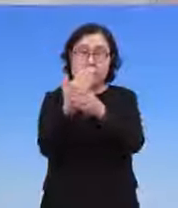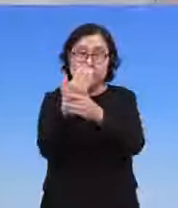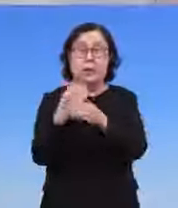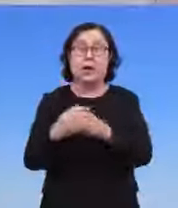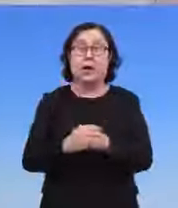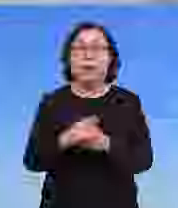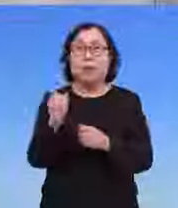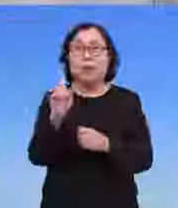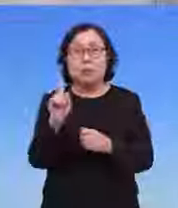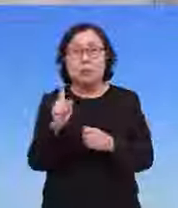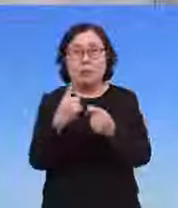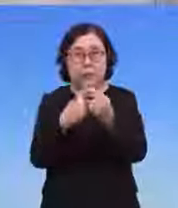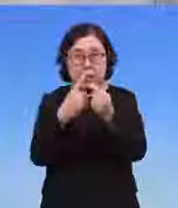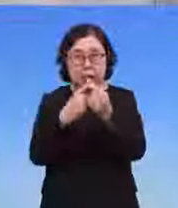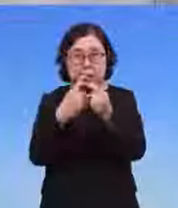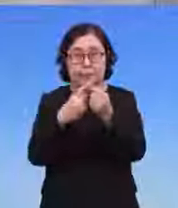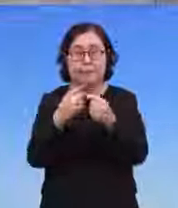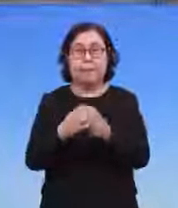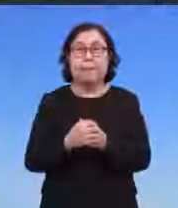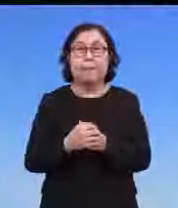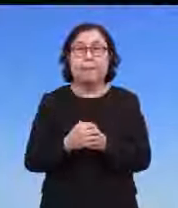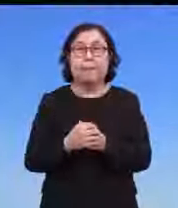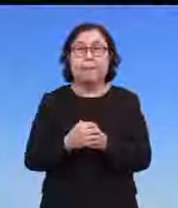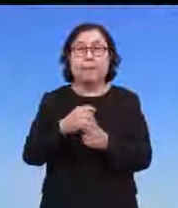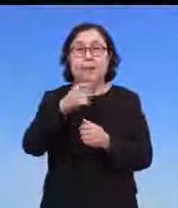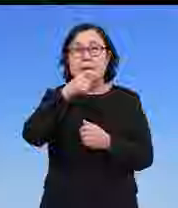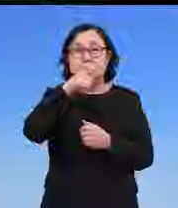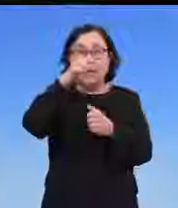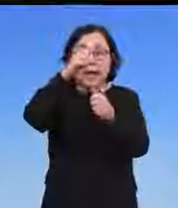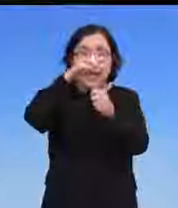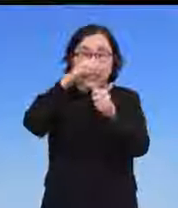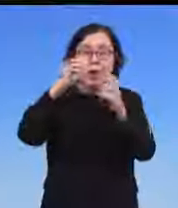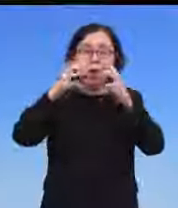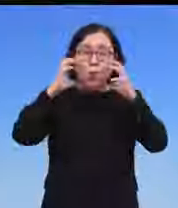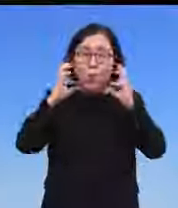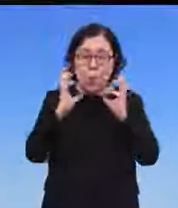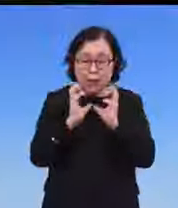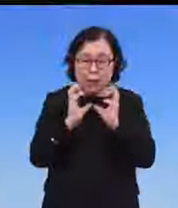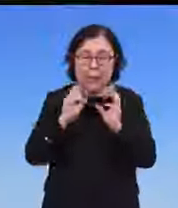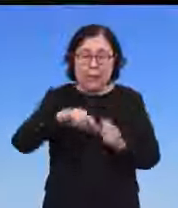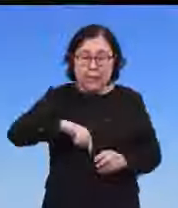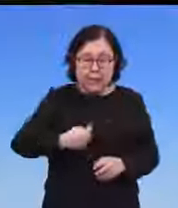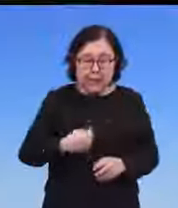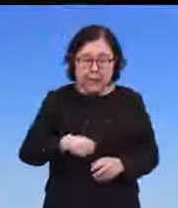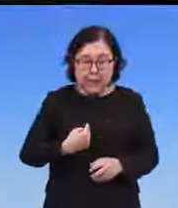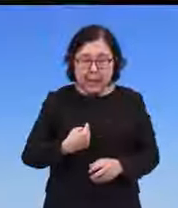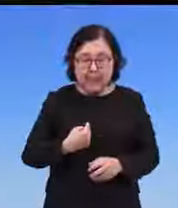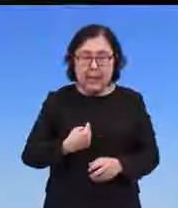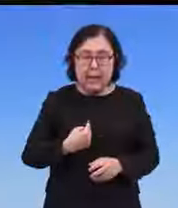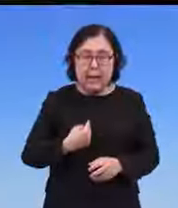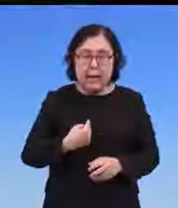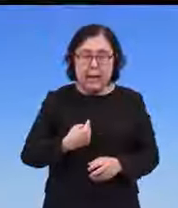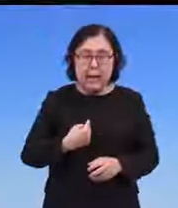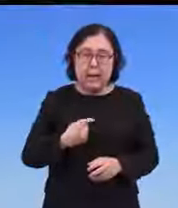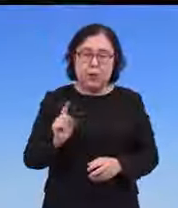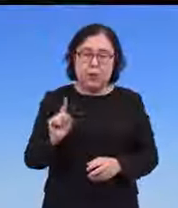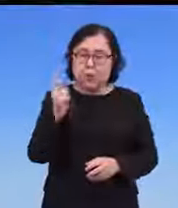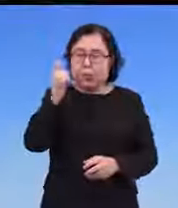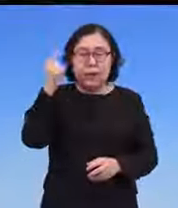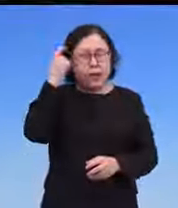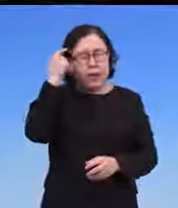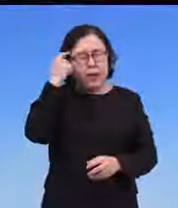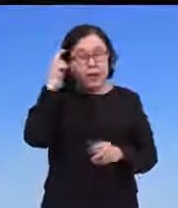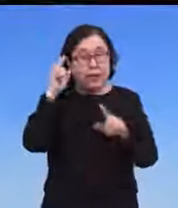나타나더라는 겁니다. 어떤 열매가 나타나느냐? 첫째로 세례 요한이 자기 존재의 의미를 부여하지